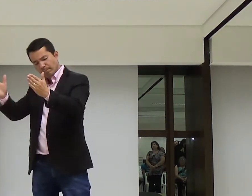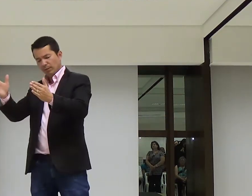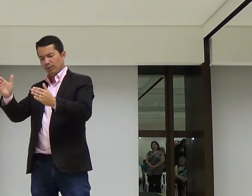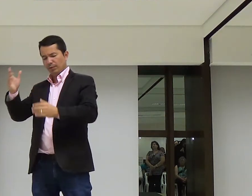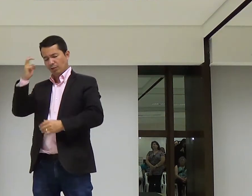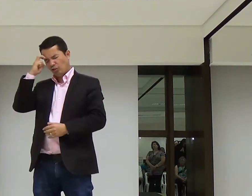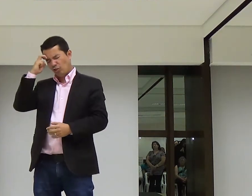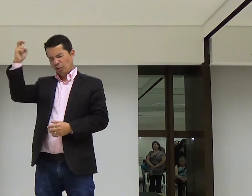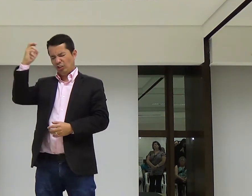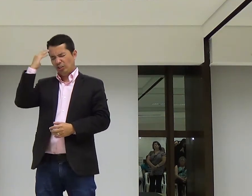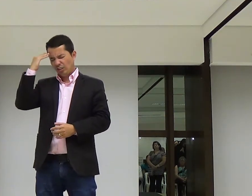termos mais